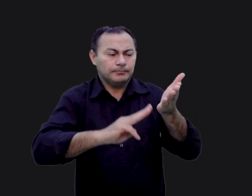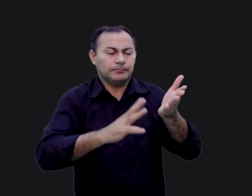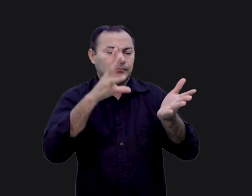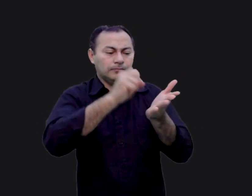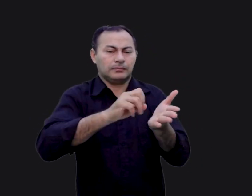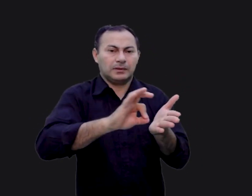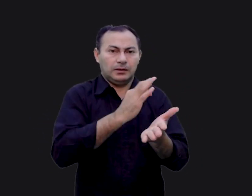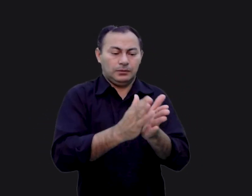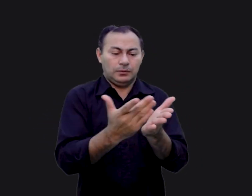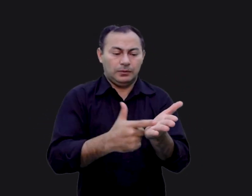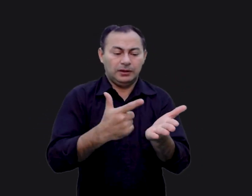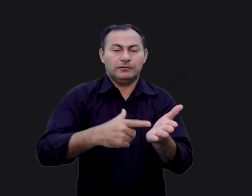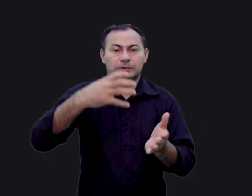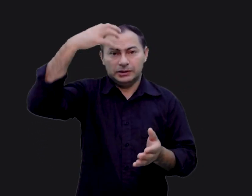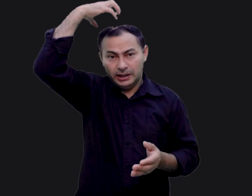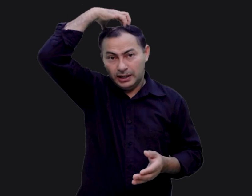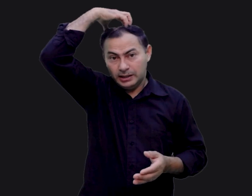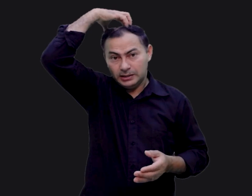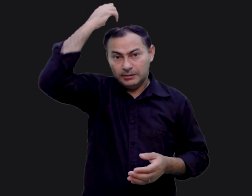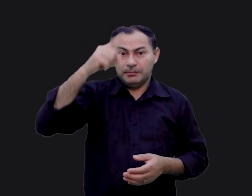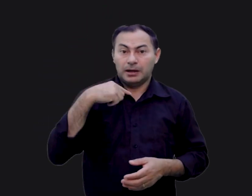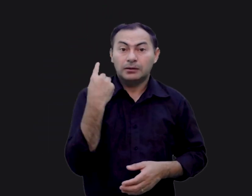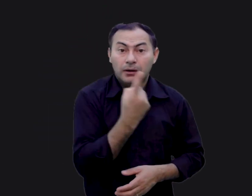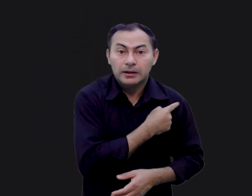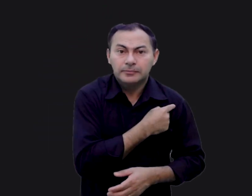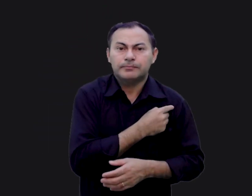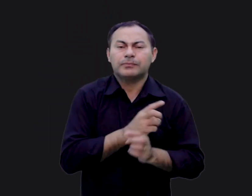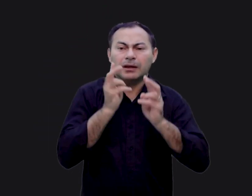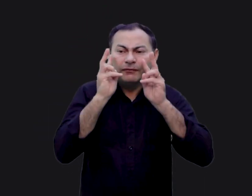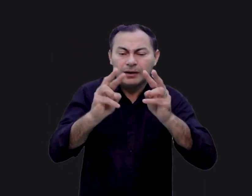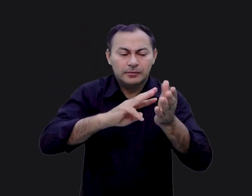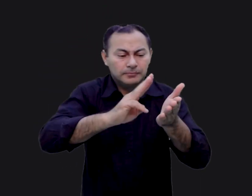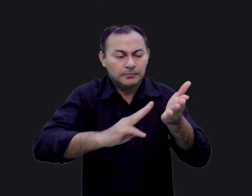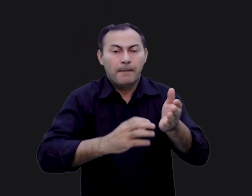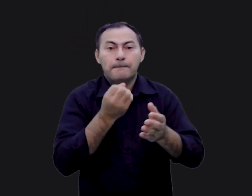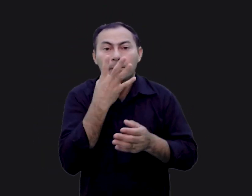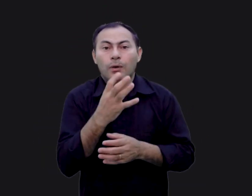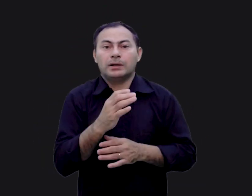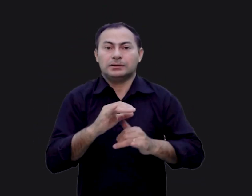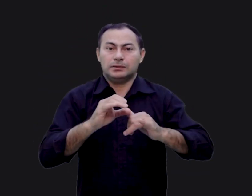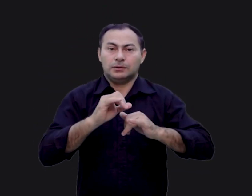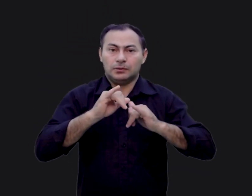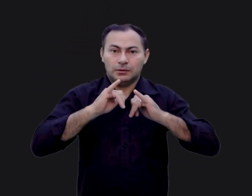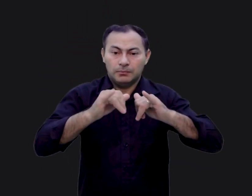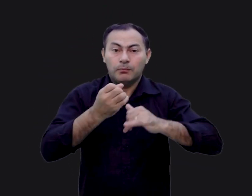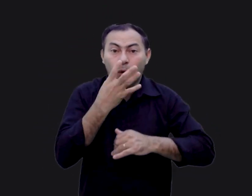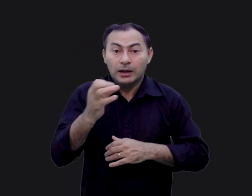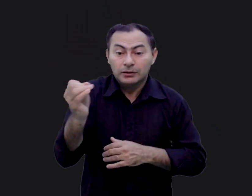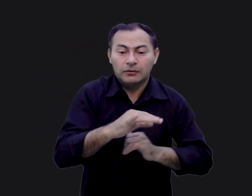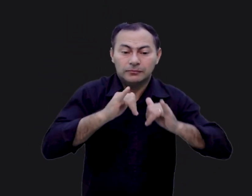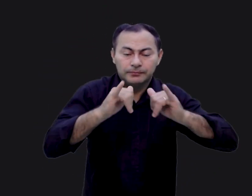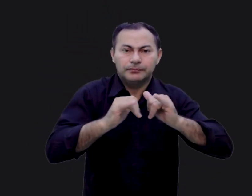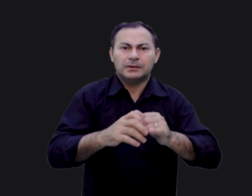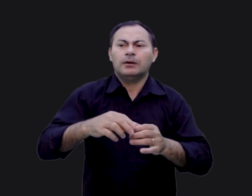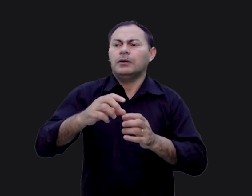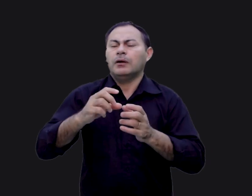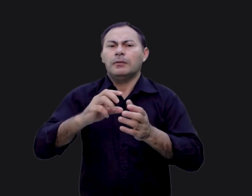mensagens registradas nos livros de Reis para nós. Ouça a mensagem das boas novas. Com a mensagem que